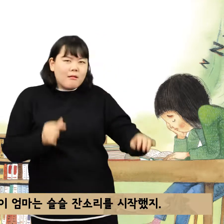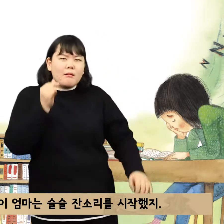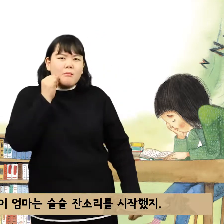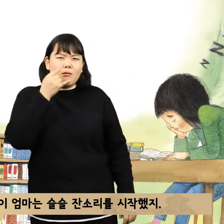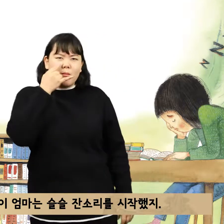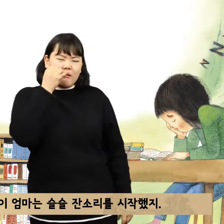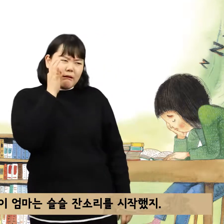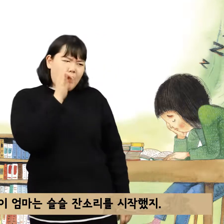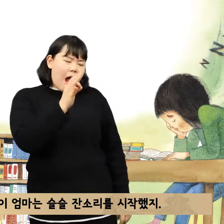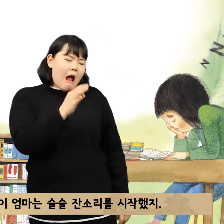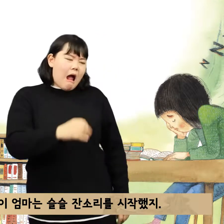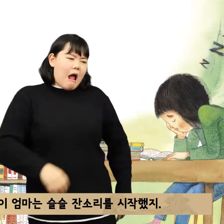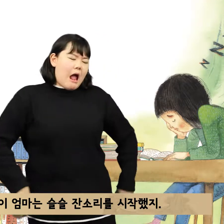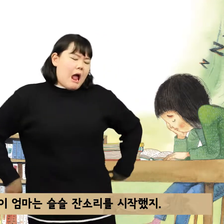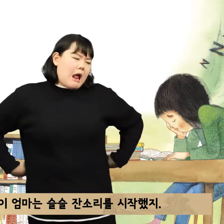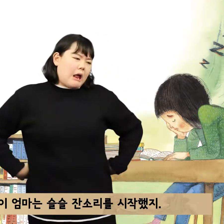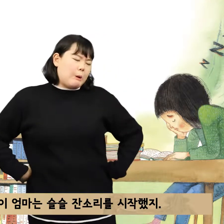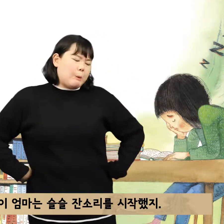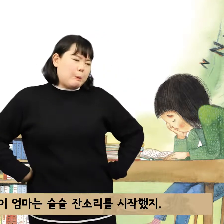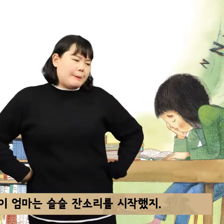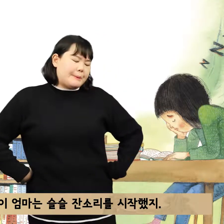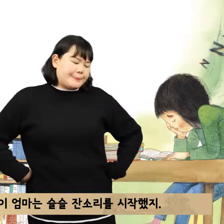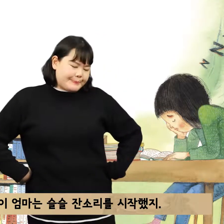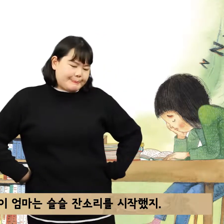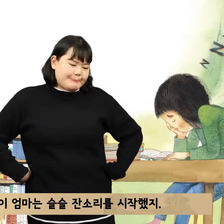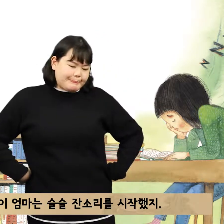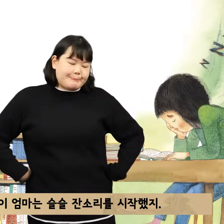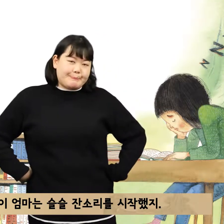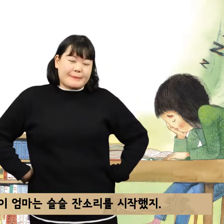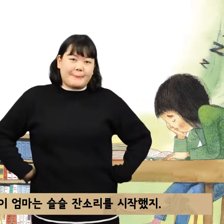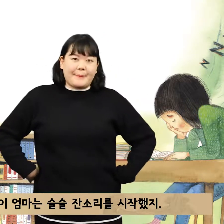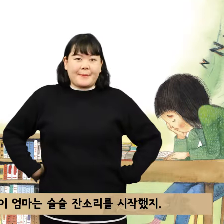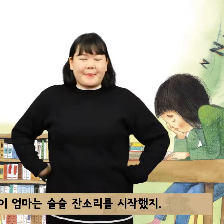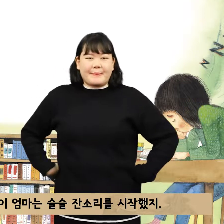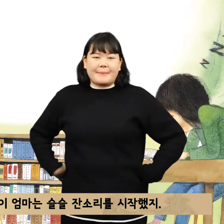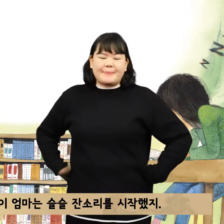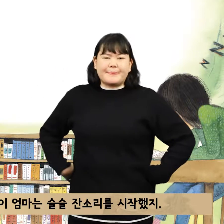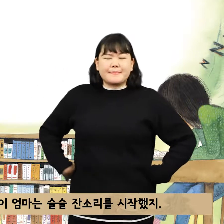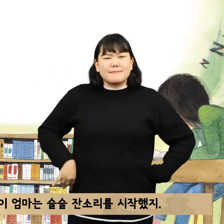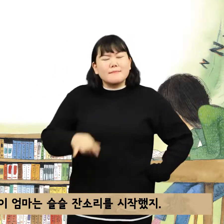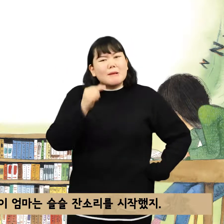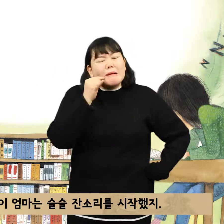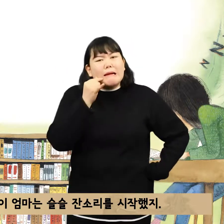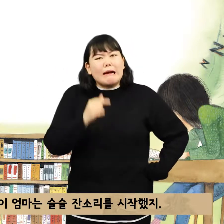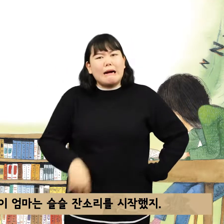그런 모습을 보면 정민이 엄마는 슬슬 잔소리를 시작했지.